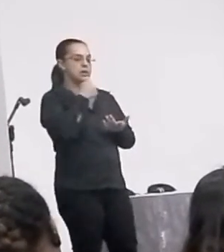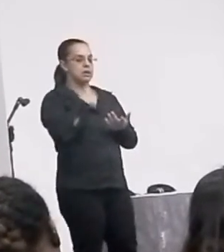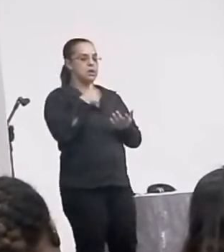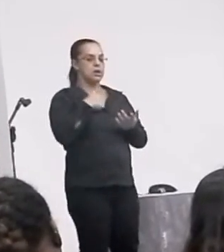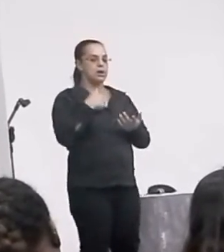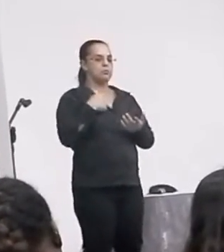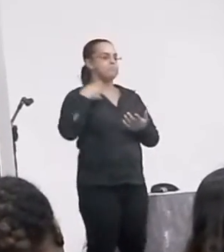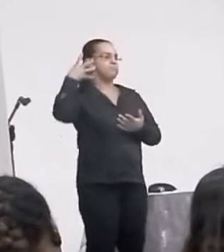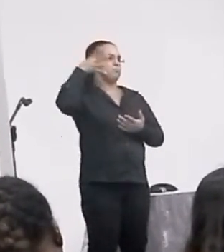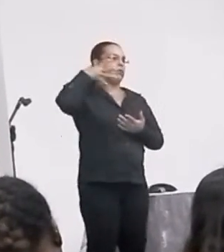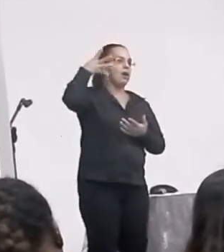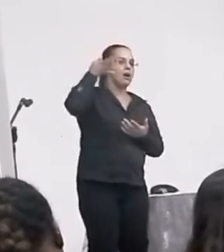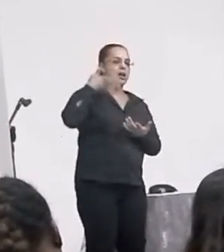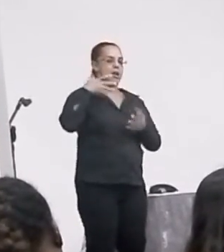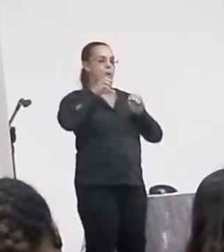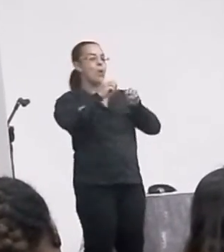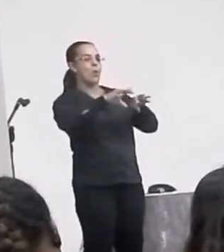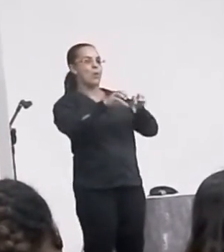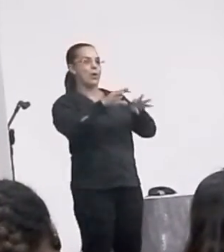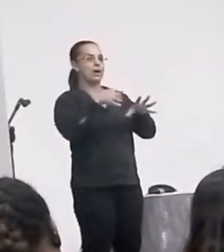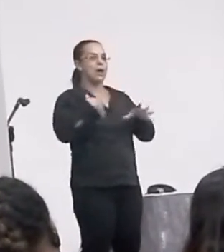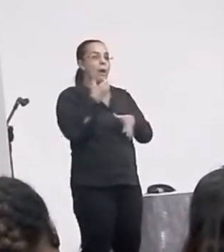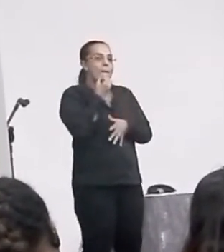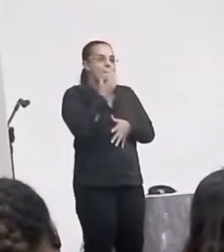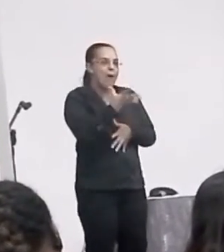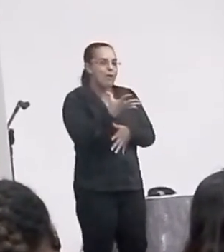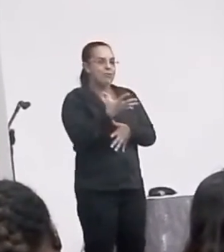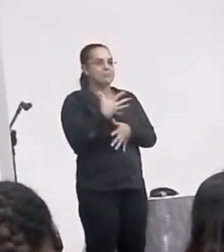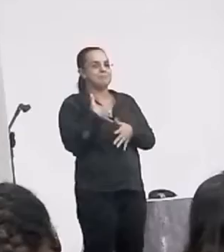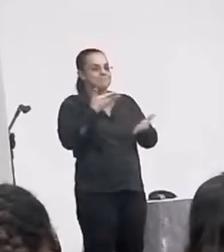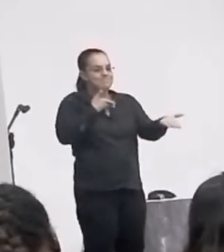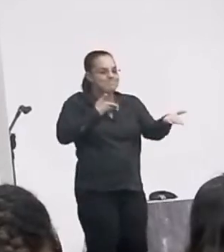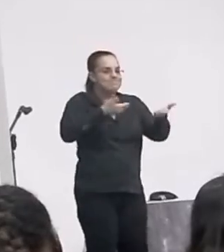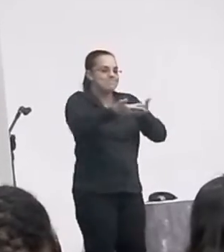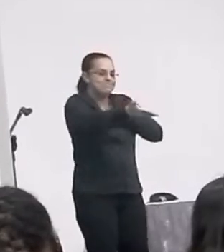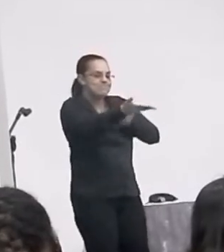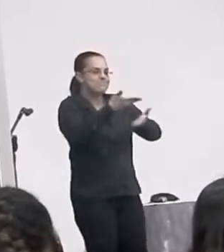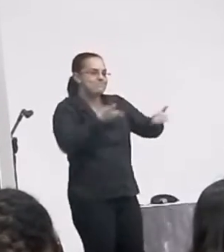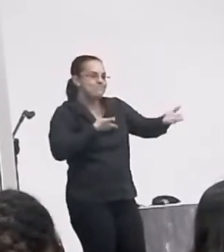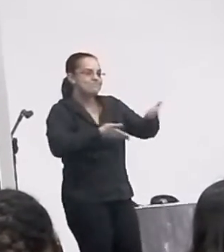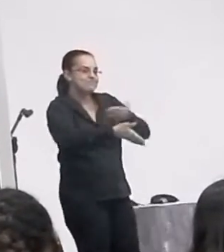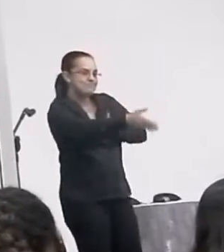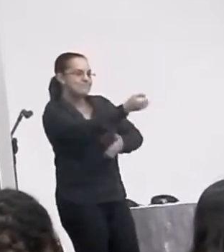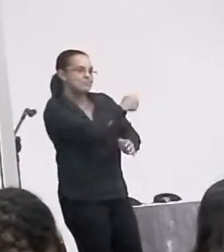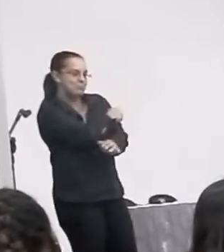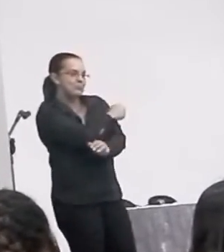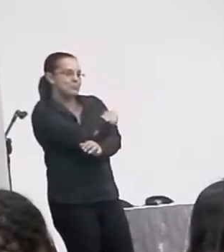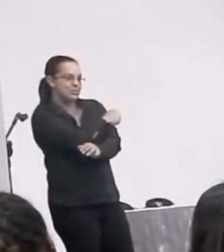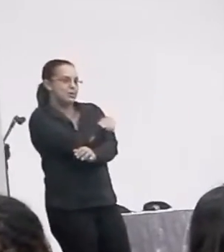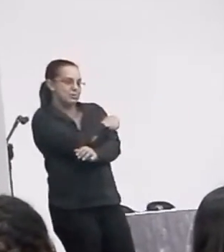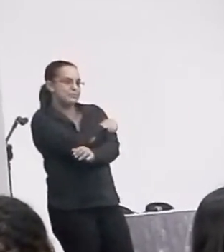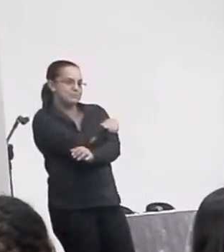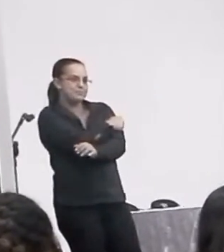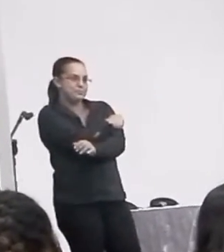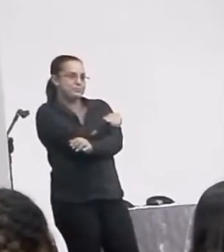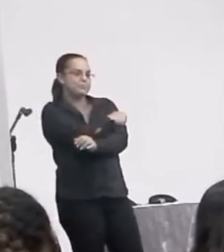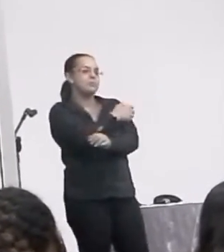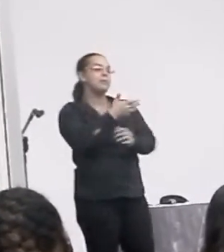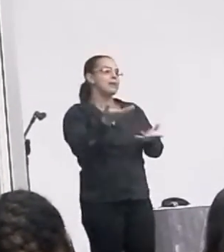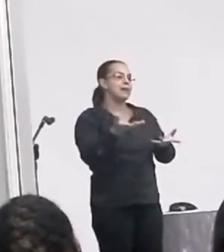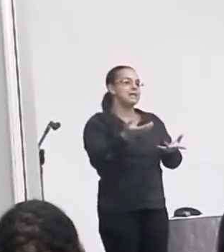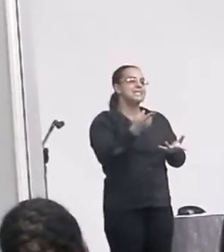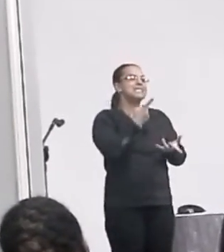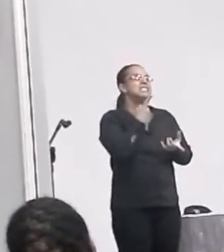vai ser contagioso. Então, eu acho que hoje em dia a gente vai reduzindo demais aquele entusiasmo, que é a condição mais importante